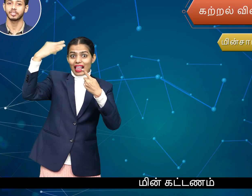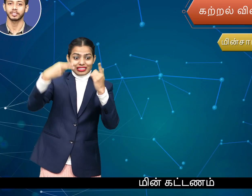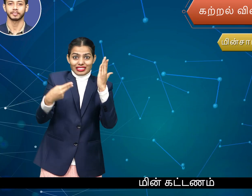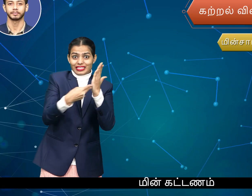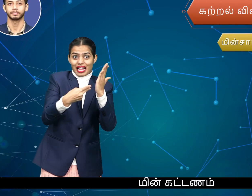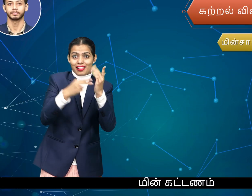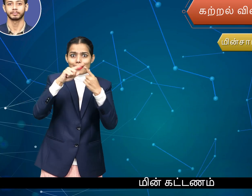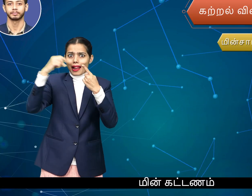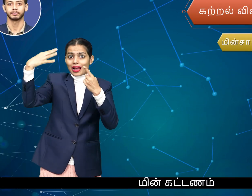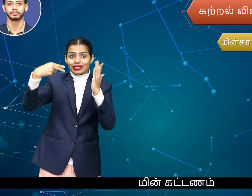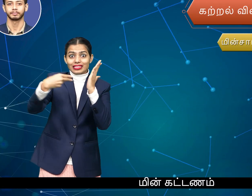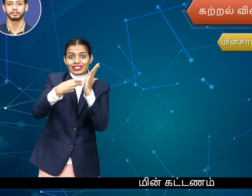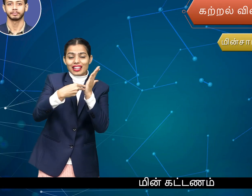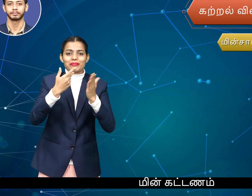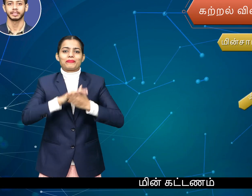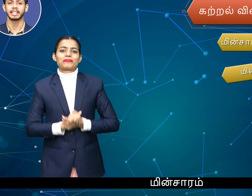மின்னேற்றம்,